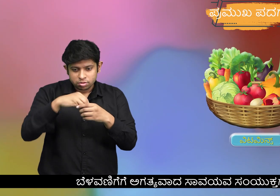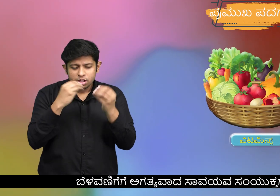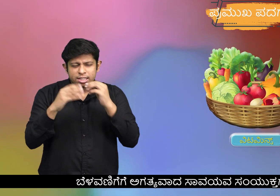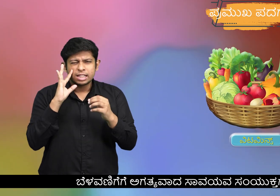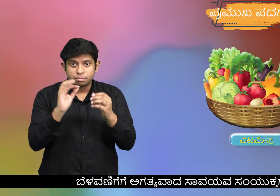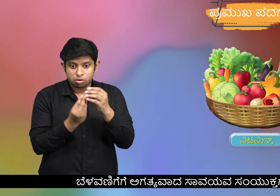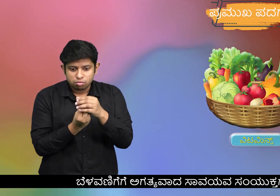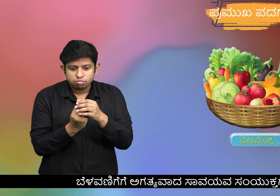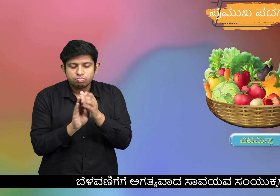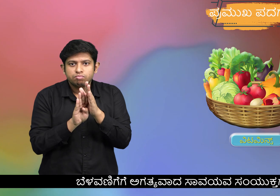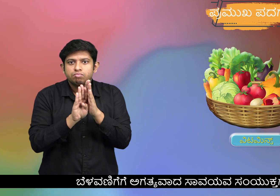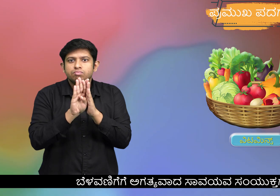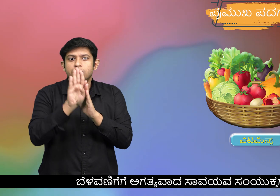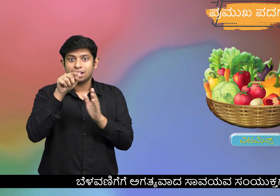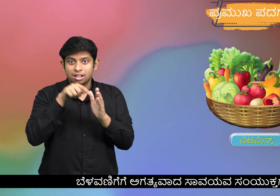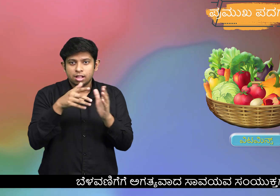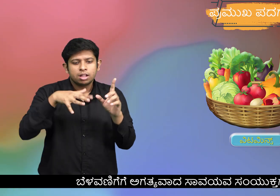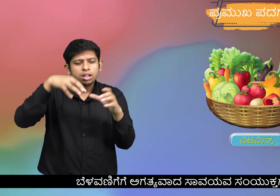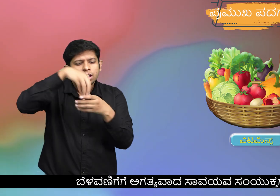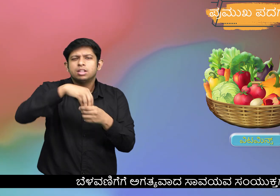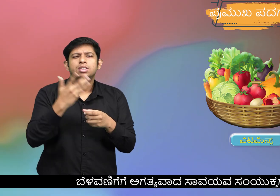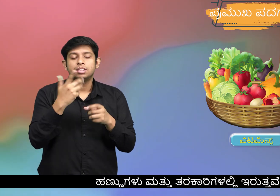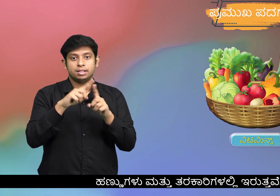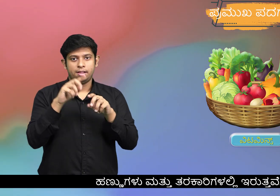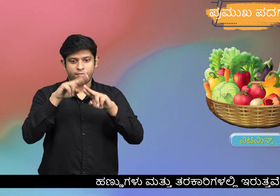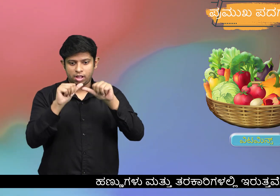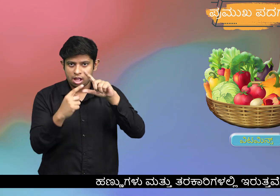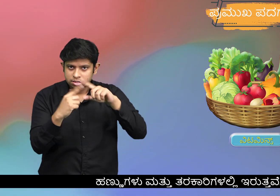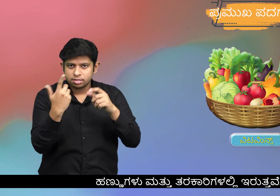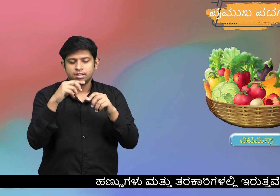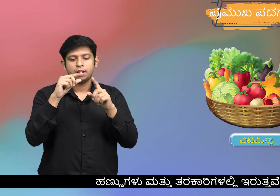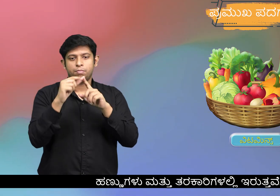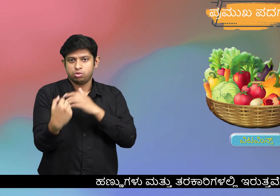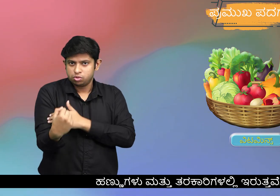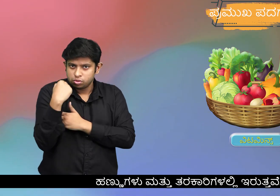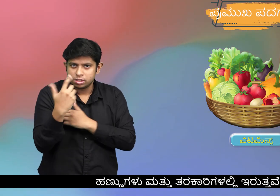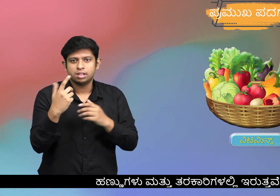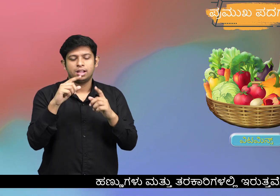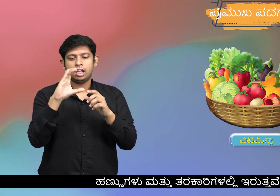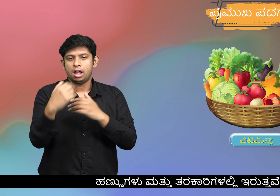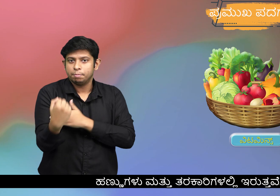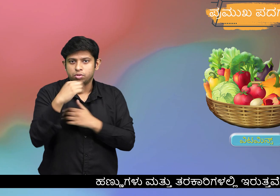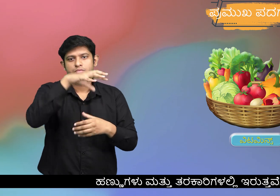ಜೀವಣಿಗೆಗೆ ಅಗತ್ಯವಾದ ಸಾವಯವ ಸಂಯುಕ್ತಗಳು ಹಣ್ಣುಗಳು ಮತ್ತು ತರಕಾರಿಗಳಲ್ಲಿ ಇರುತ್ತವೆ.